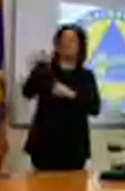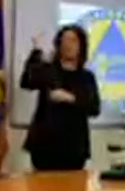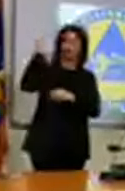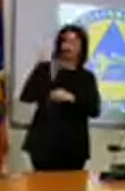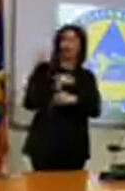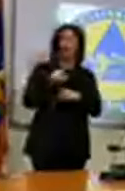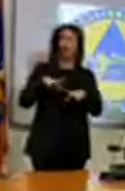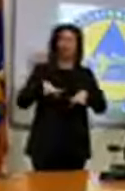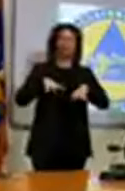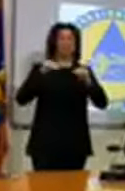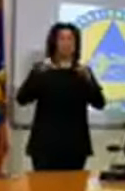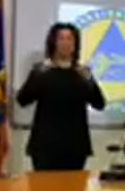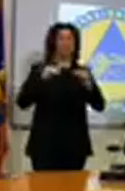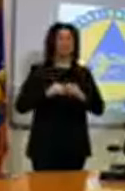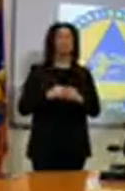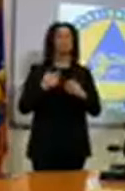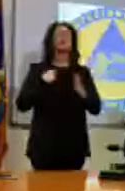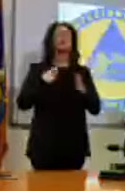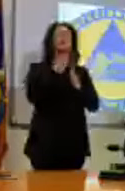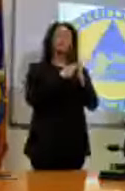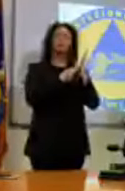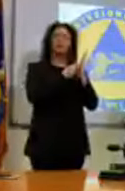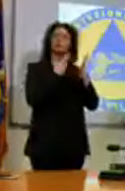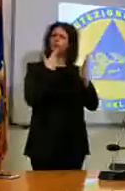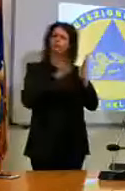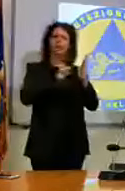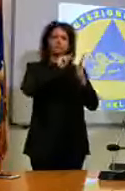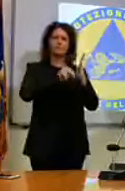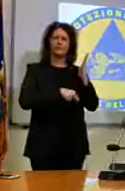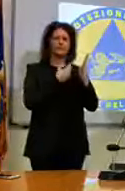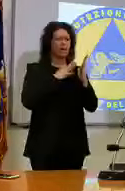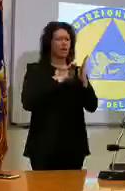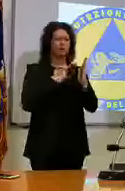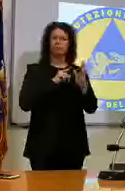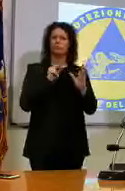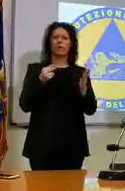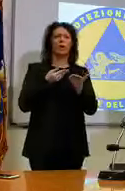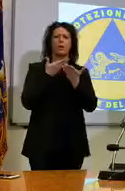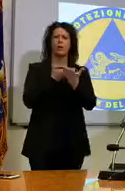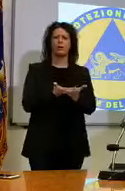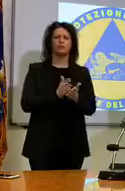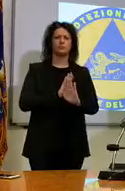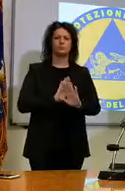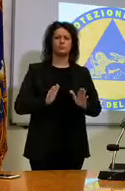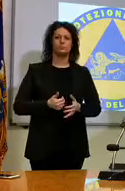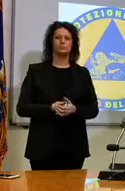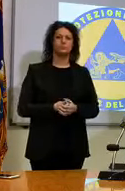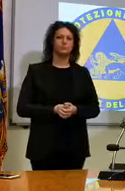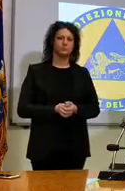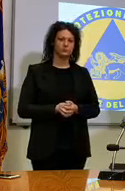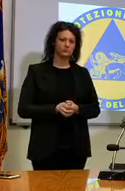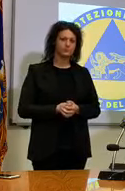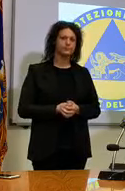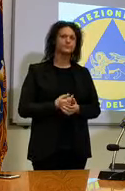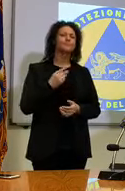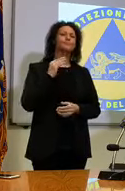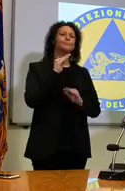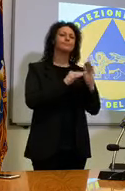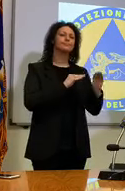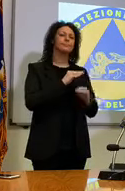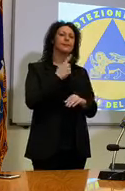punto c'è già il progetto depositato che vi abbiamo dato e firmato dai due docenti. A che punto siamo sull'app per la tracciabilità